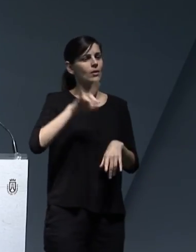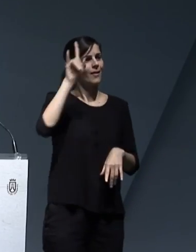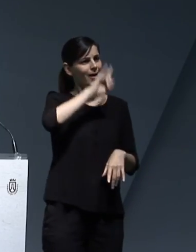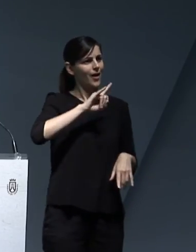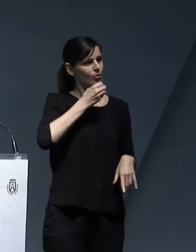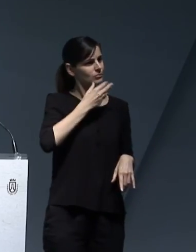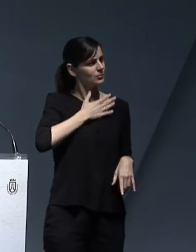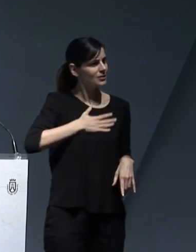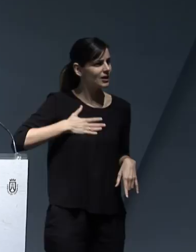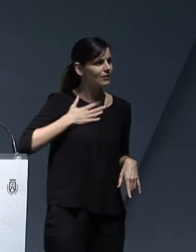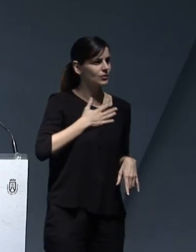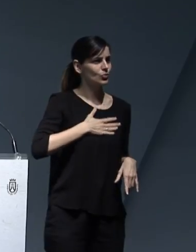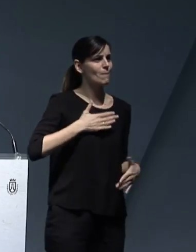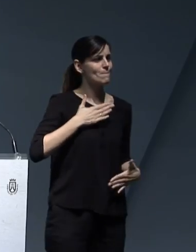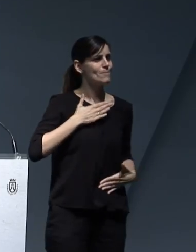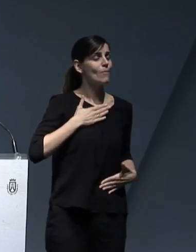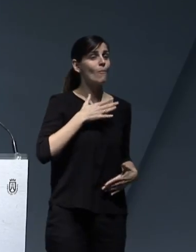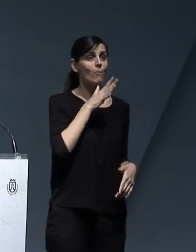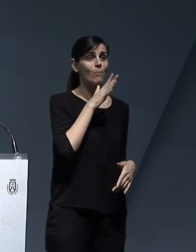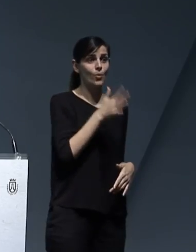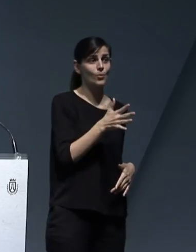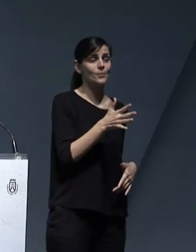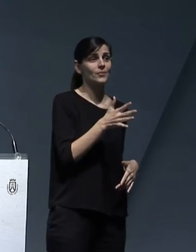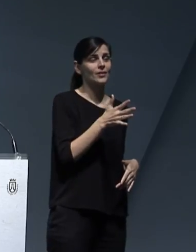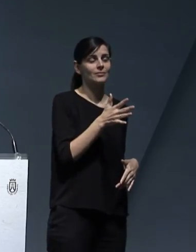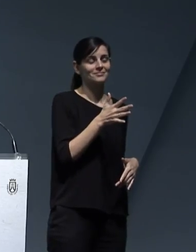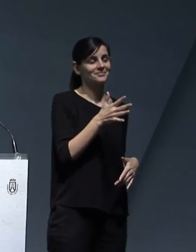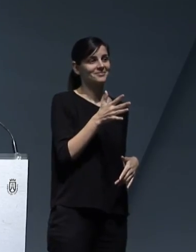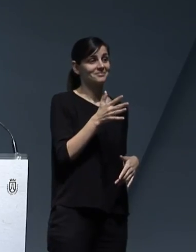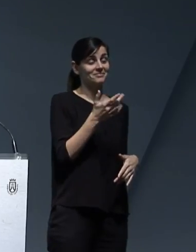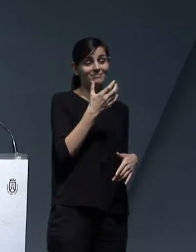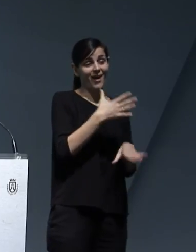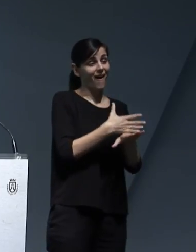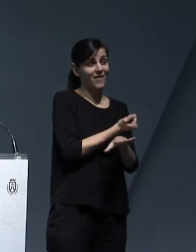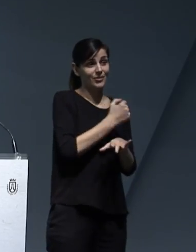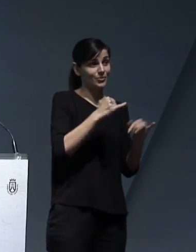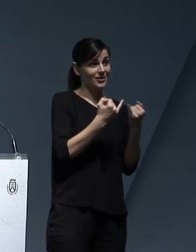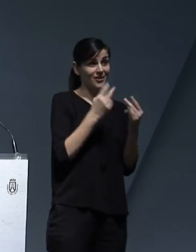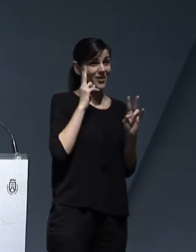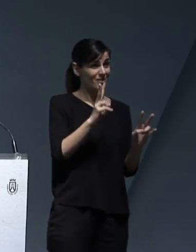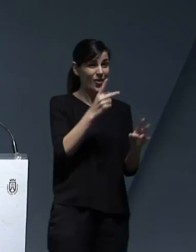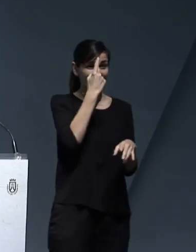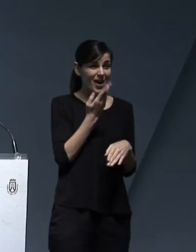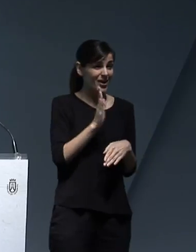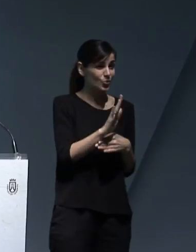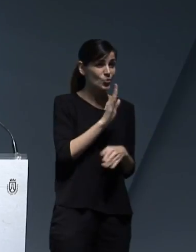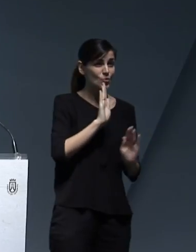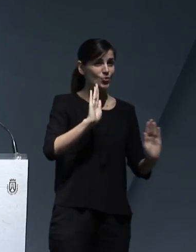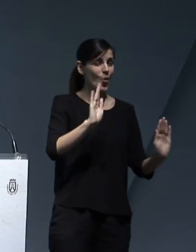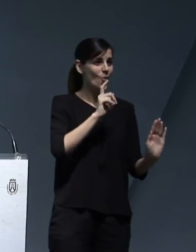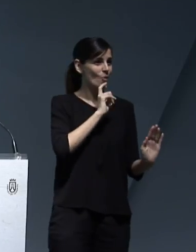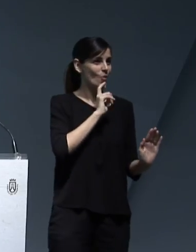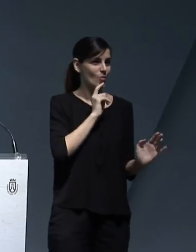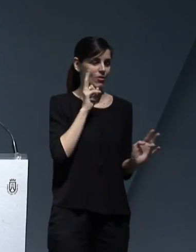mi satisfacción por la actitud del Cabildo Insular de Tenerife, que sigue en una